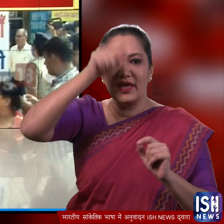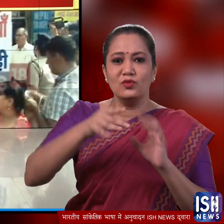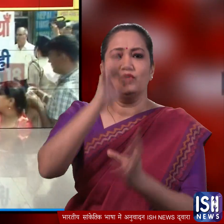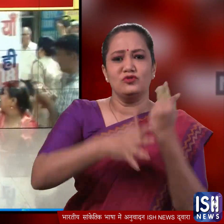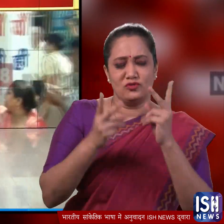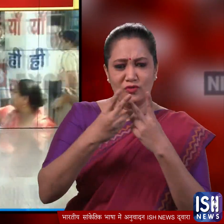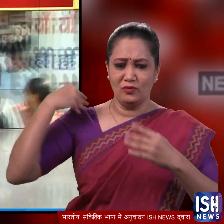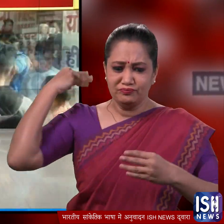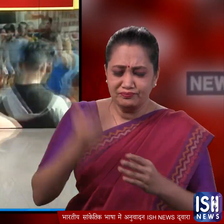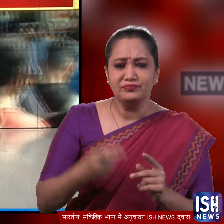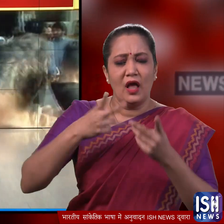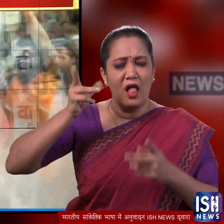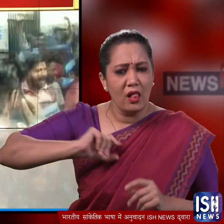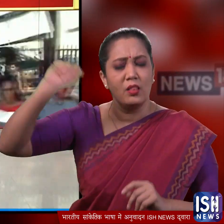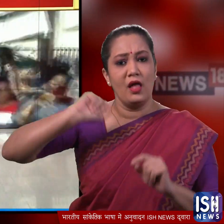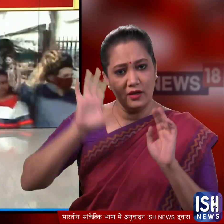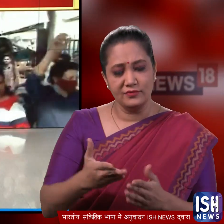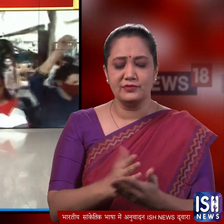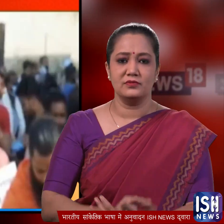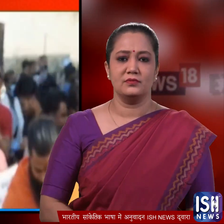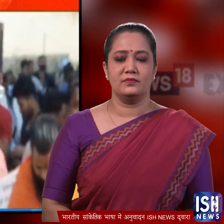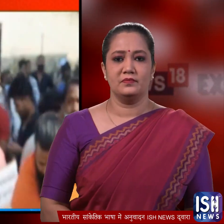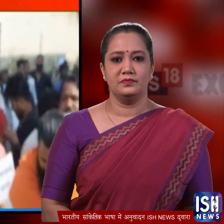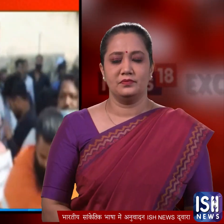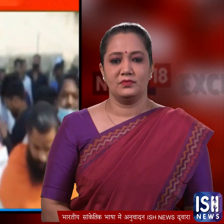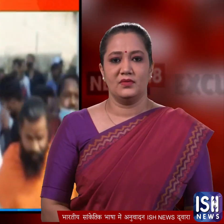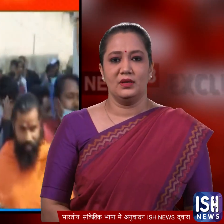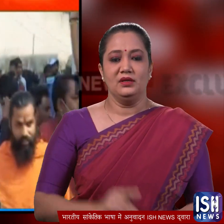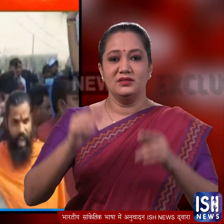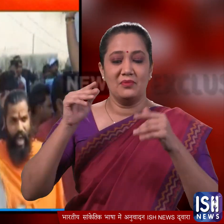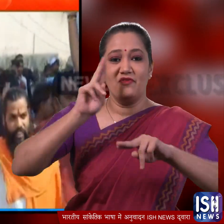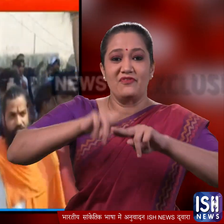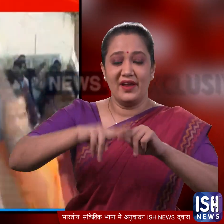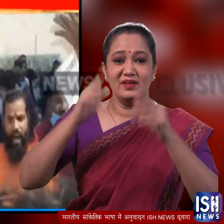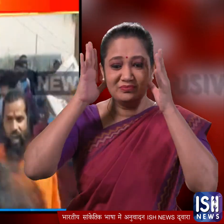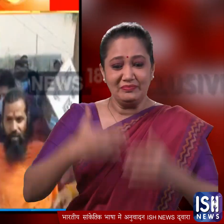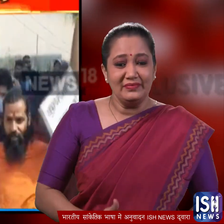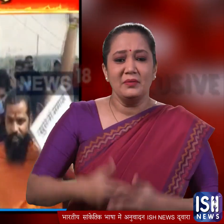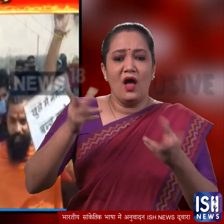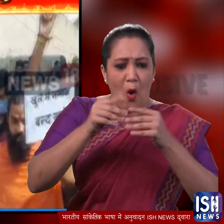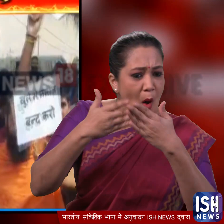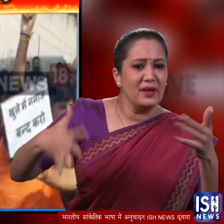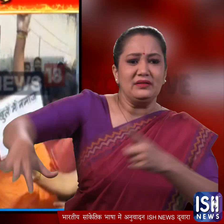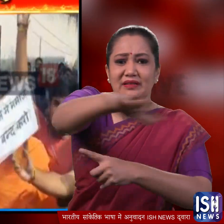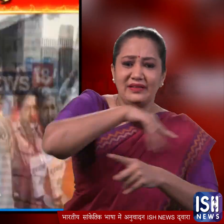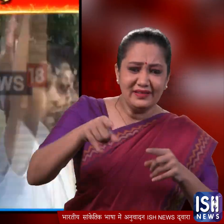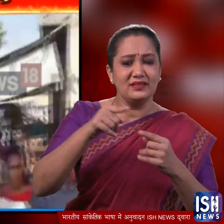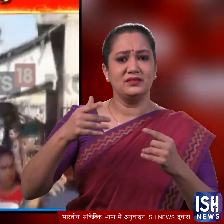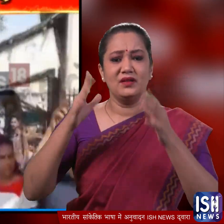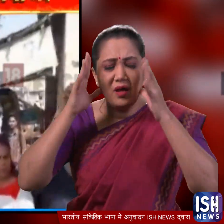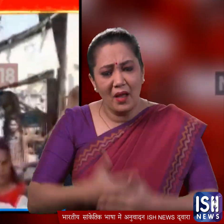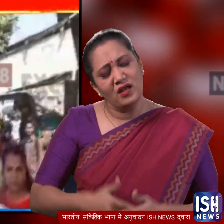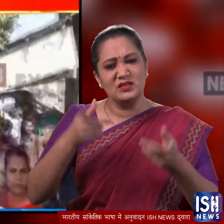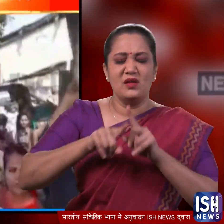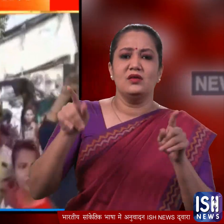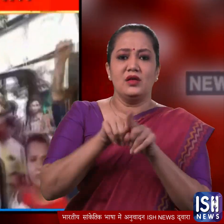संगठनों से जुड़े कुछ लोग इस मुद्दे पर अपना विरोध जता रहे हैं और उन्होंने जुमे की नमाज खुले में पढ़ने पर फिर हंगामा किया।